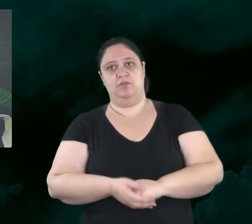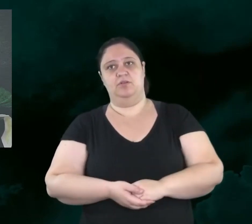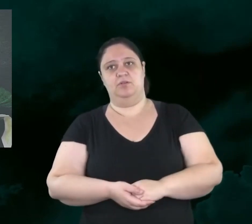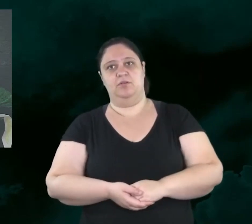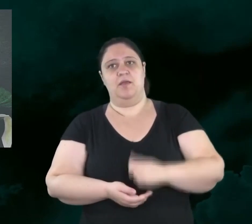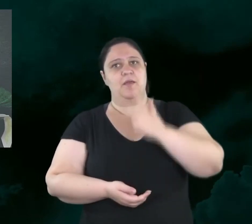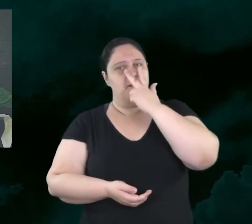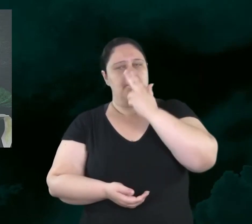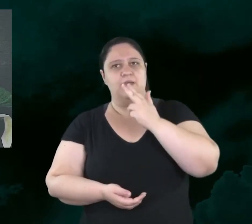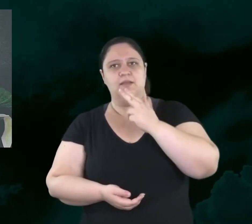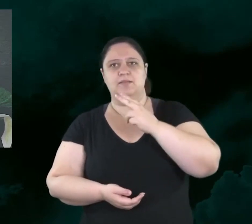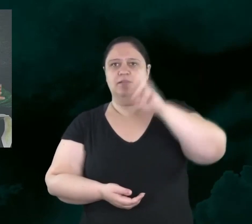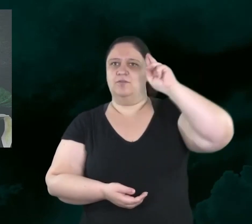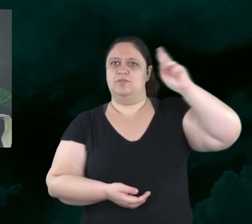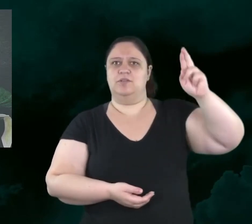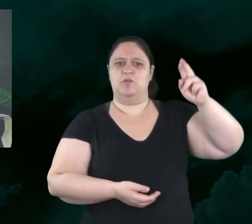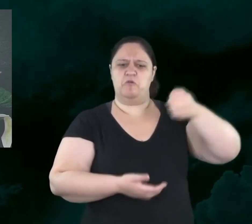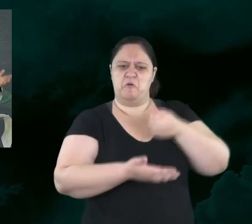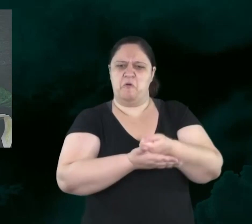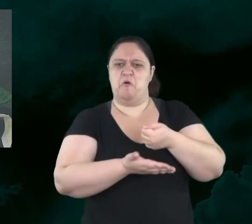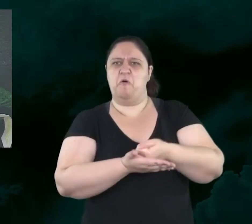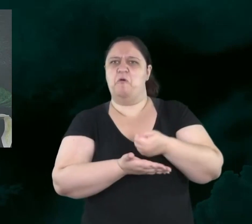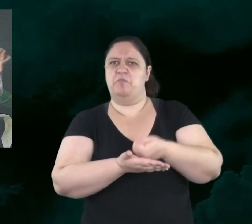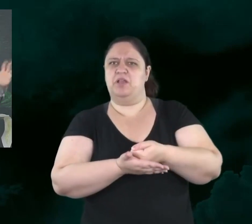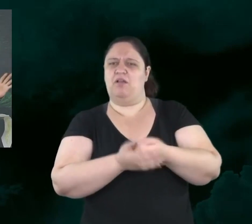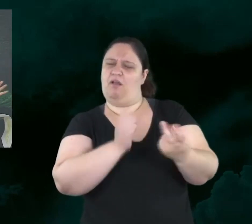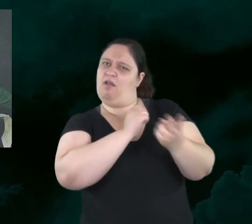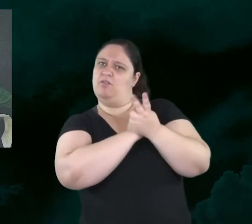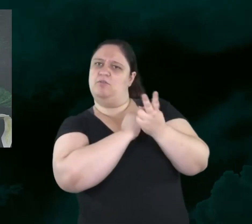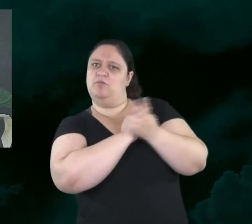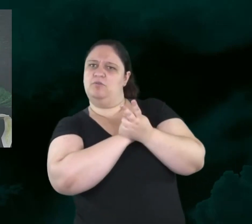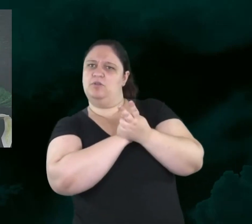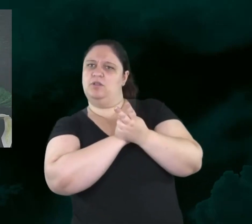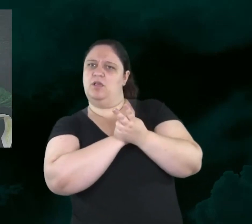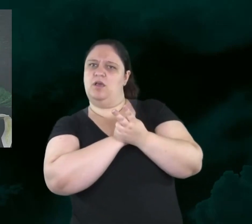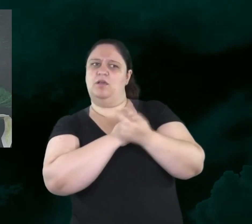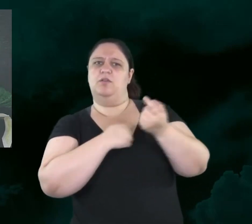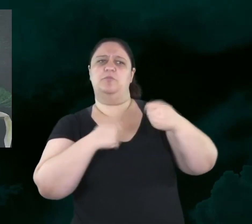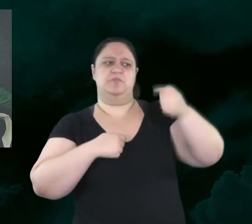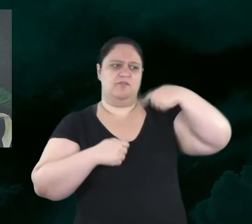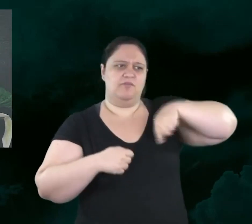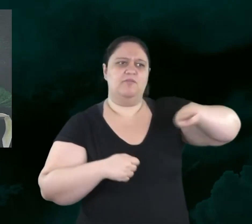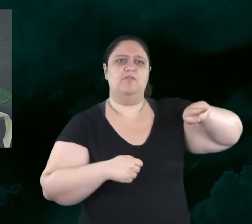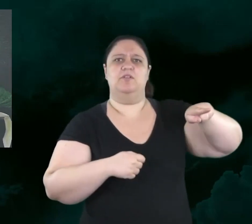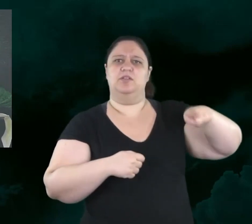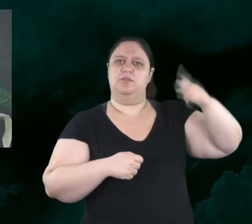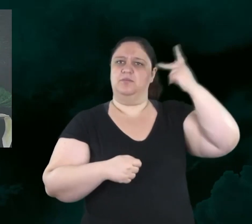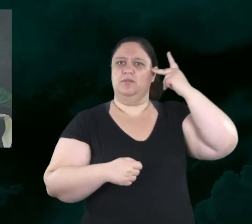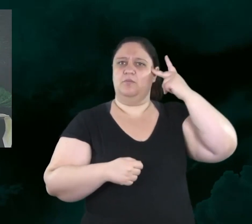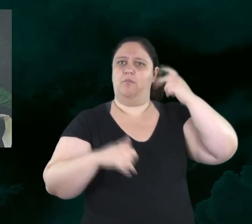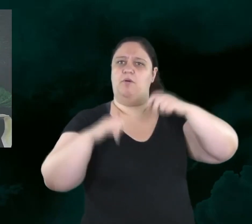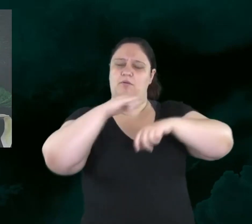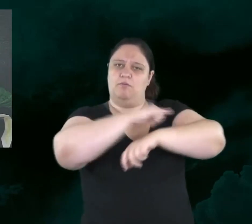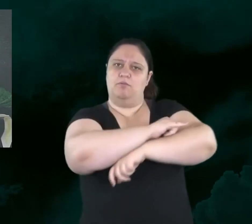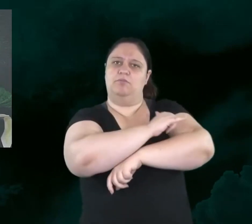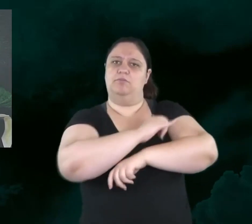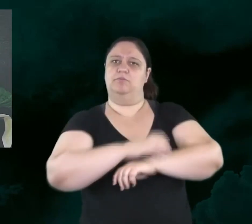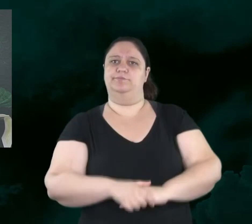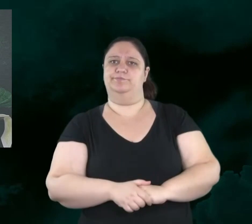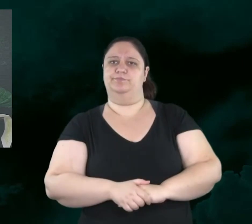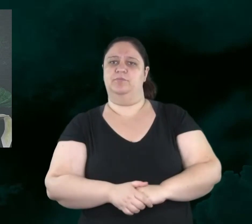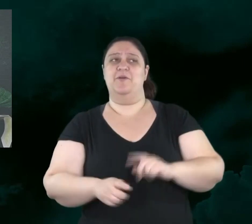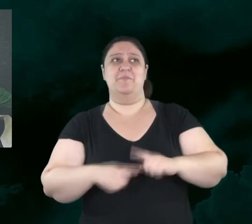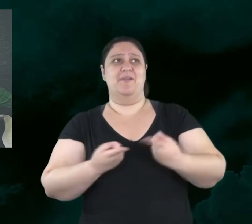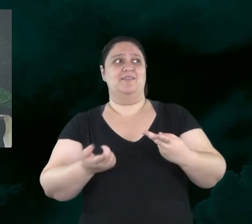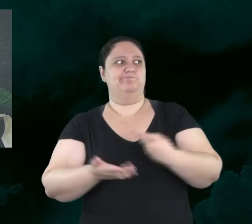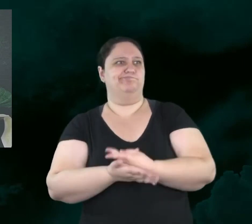né, de cuidar de mim e me fazer voltar em Guarulhos, como, né, normalmente. Mas Deus não, deu tudo